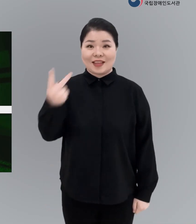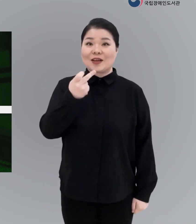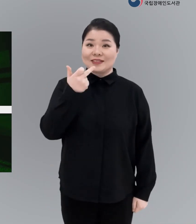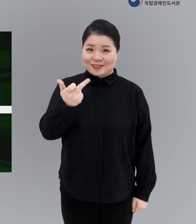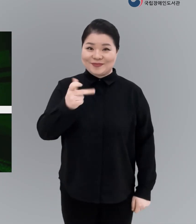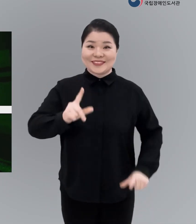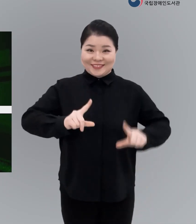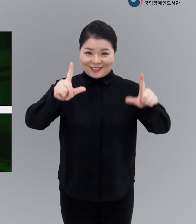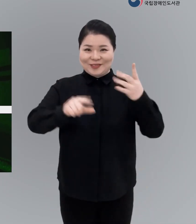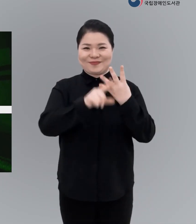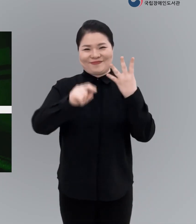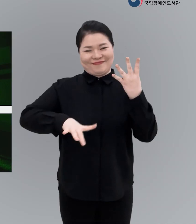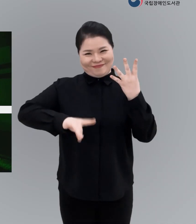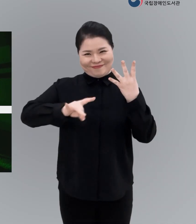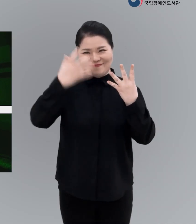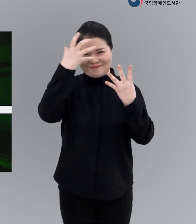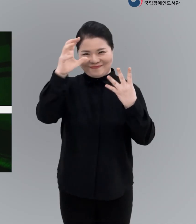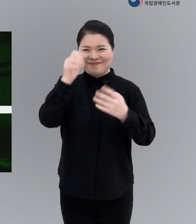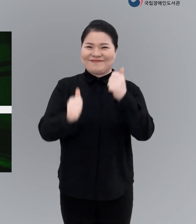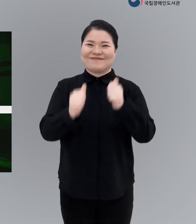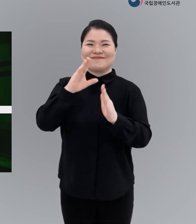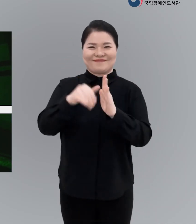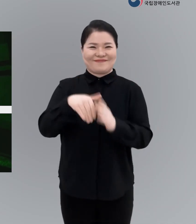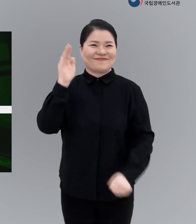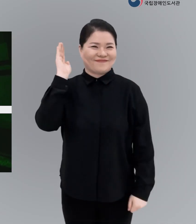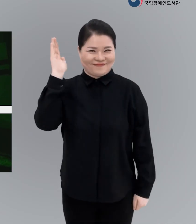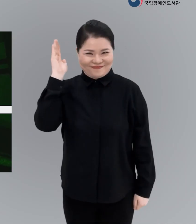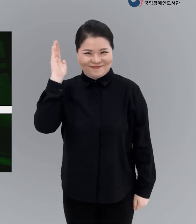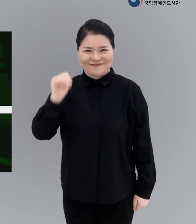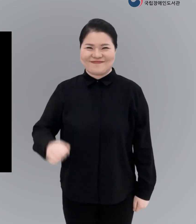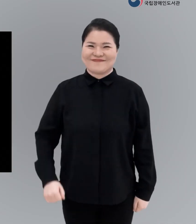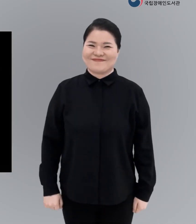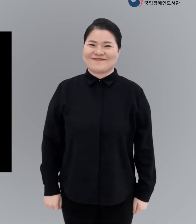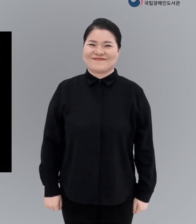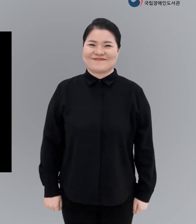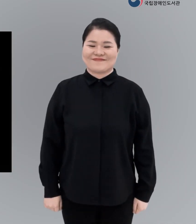기업가 빌 게이츠 2017년 4월 첫 자선 경기에서